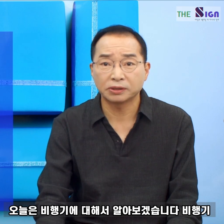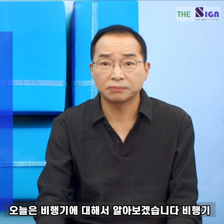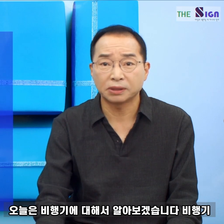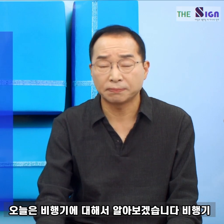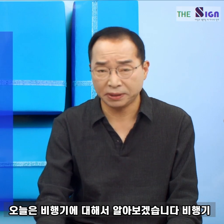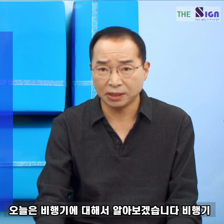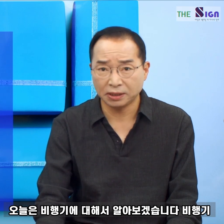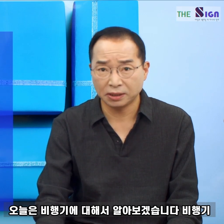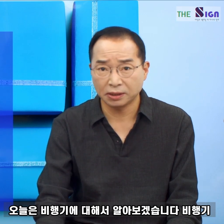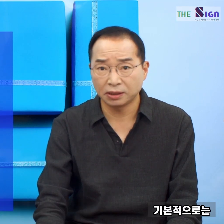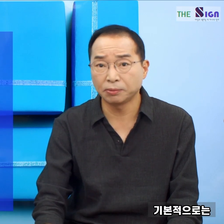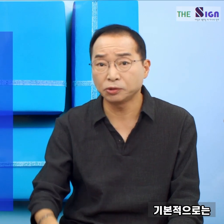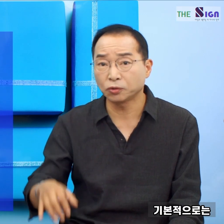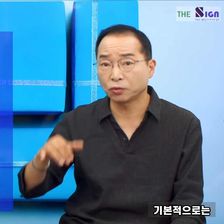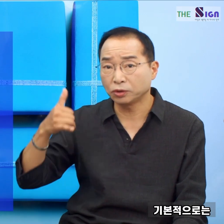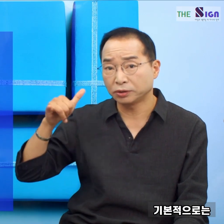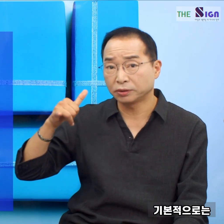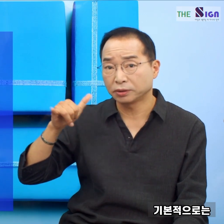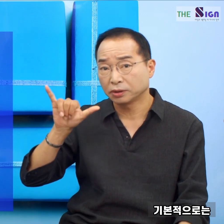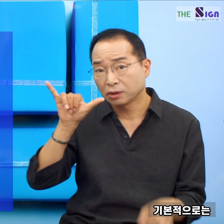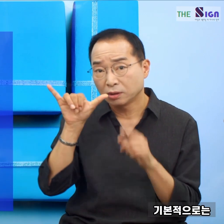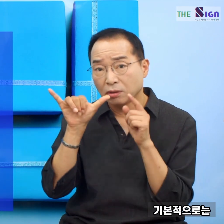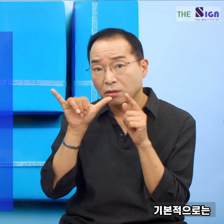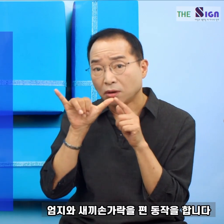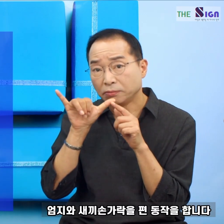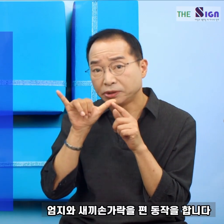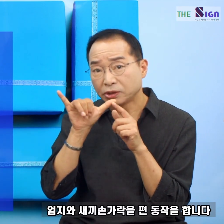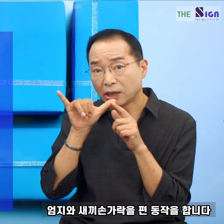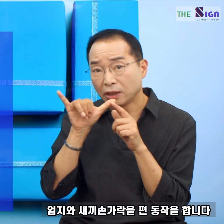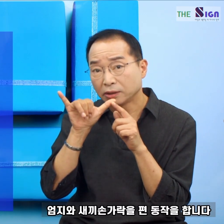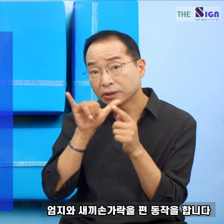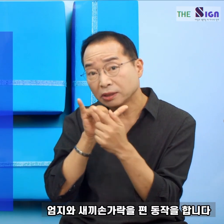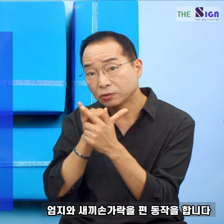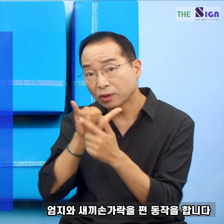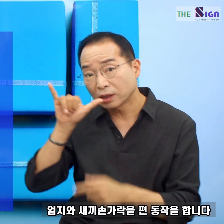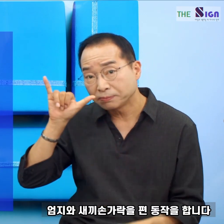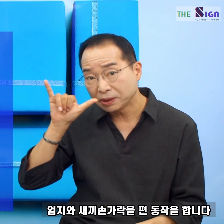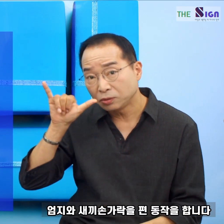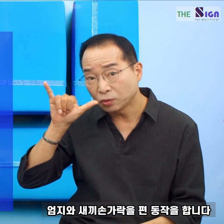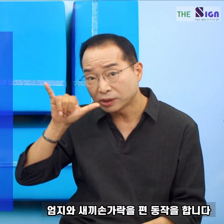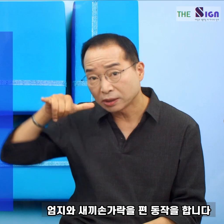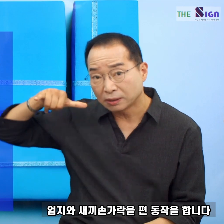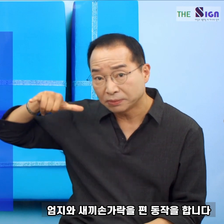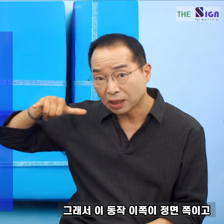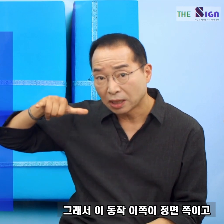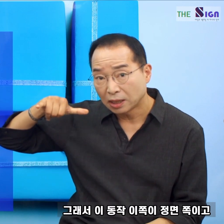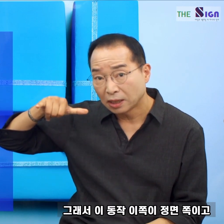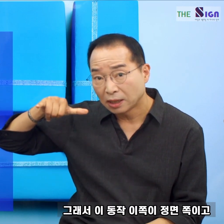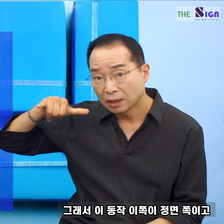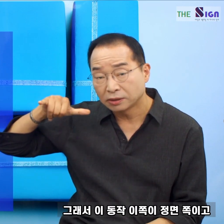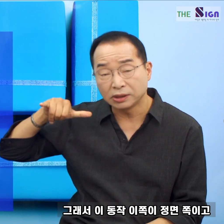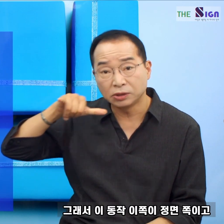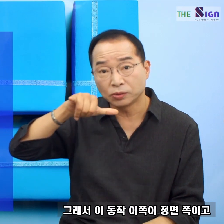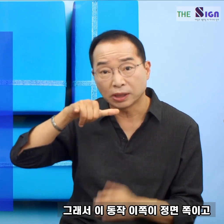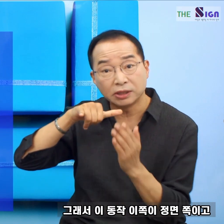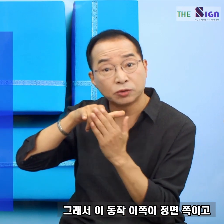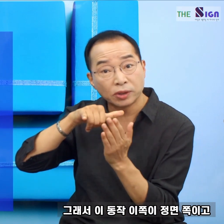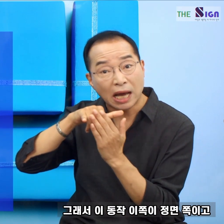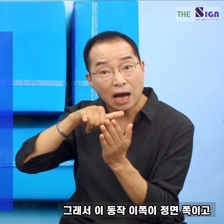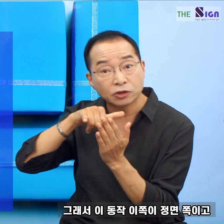알아보겠습니다. 비행기. 기본적으로는 엄지와 새끼손가락을 핀 동작을 합니다. 그래서 이 동작, 이쪽이